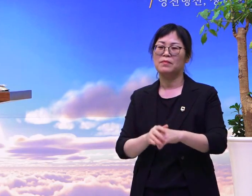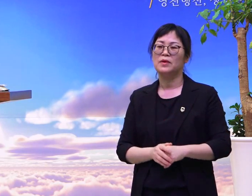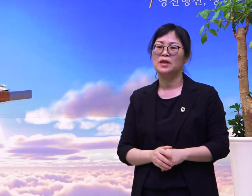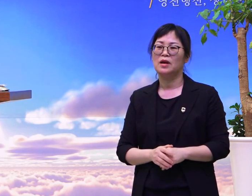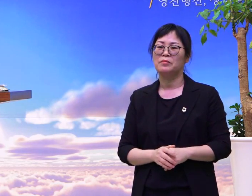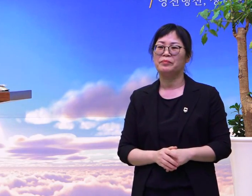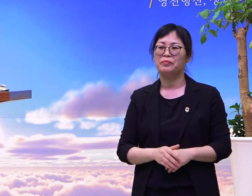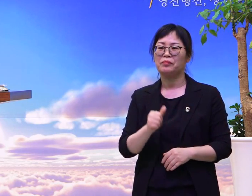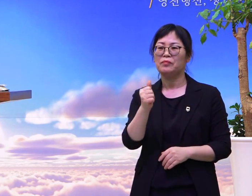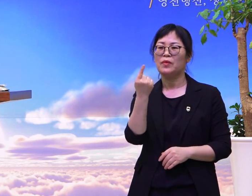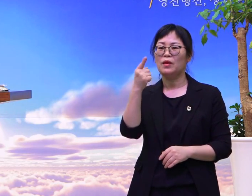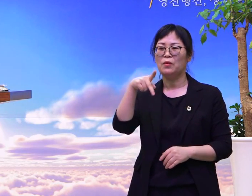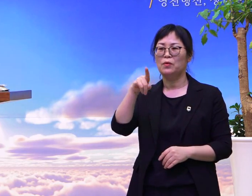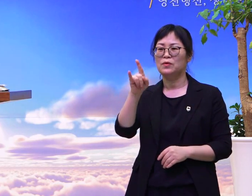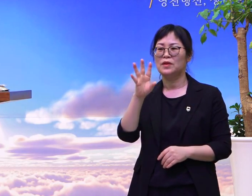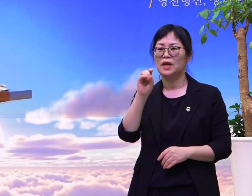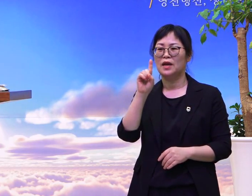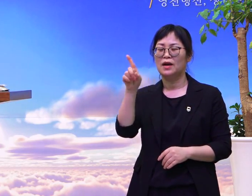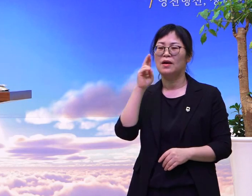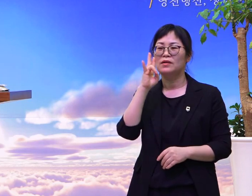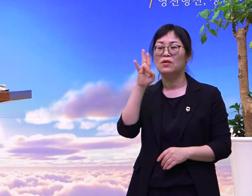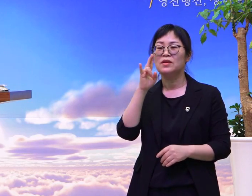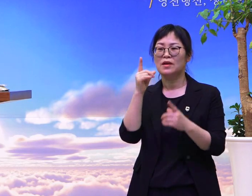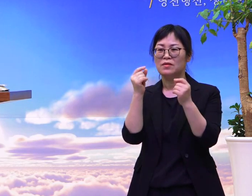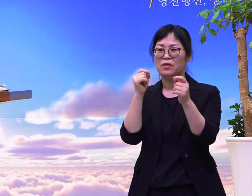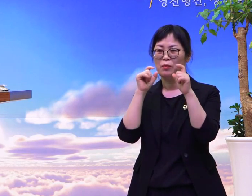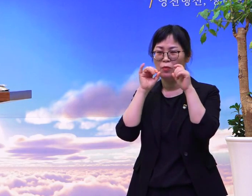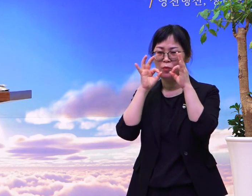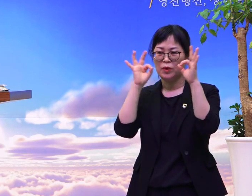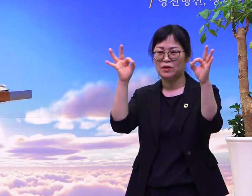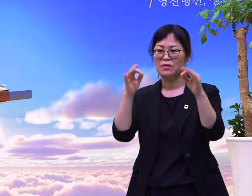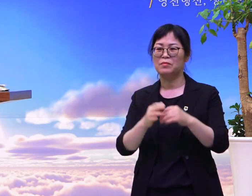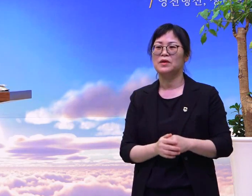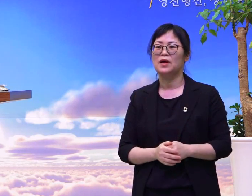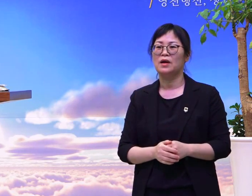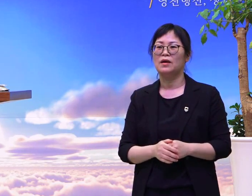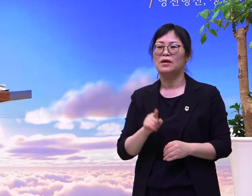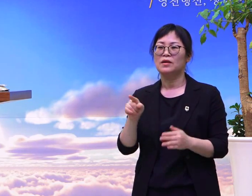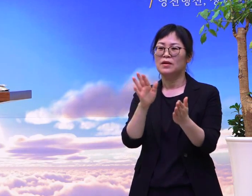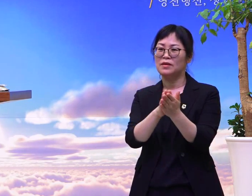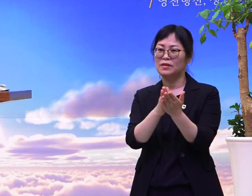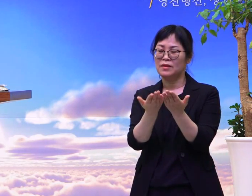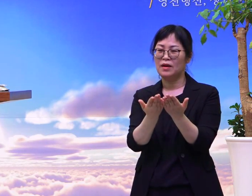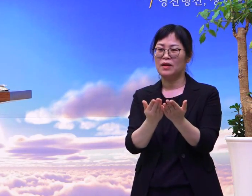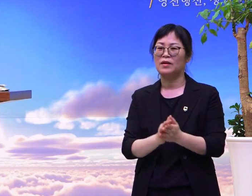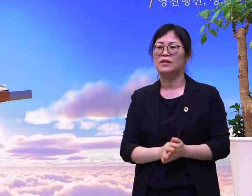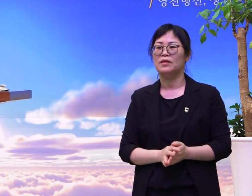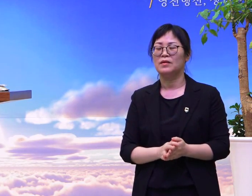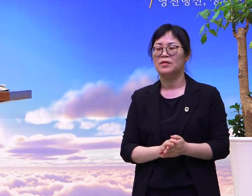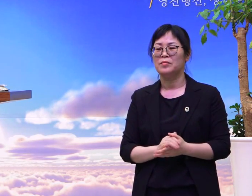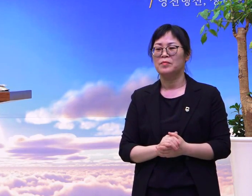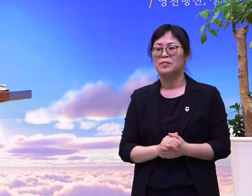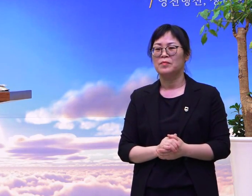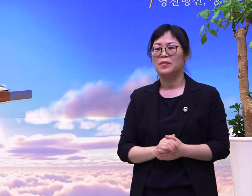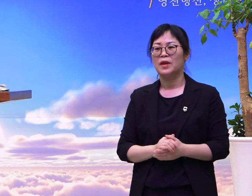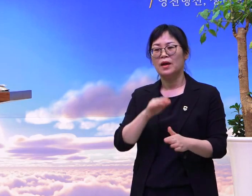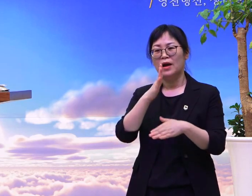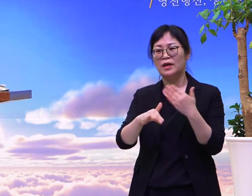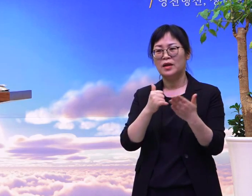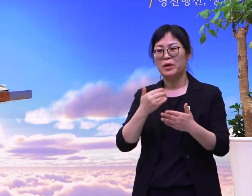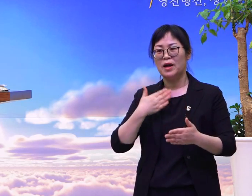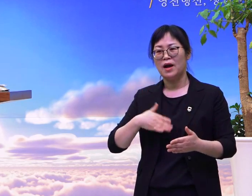마치 호세아가 한 것처럼 그렇게 외쳤습니다. 그는 그의 대표자, 현대의 고전이라고도 불리는 하나님을